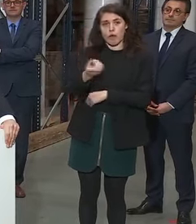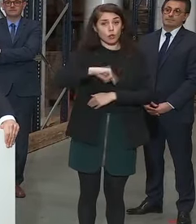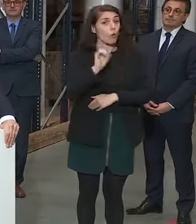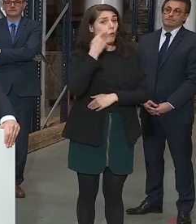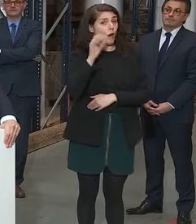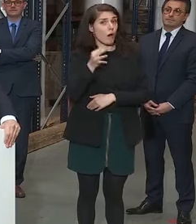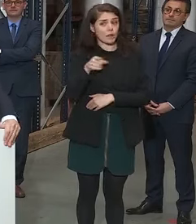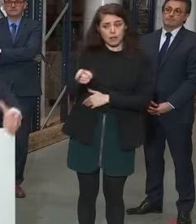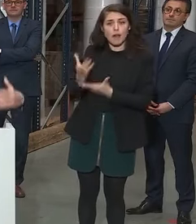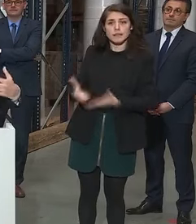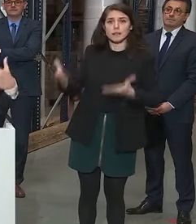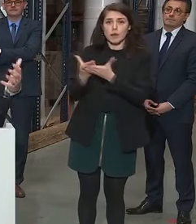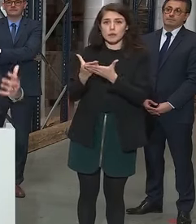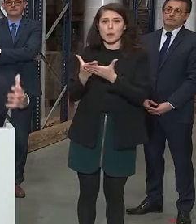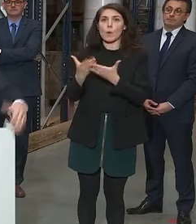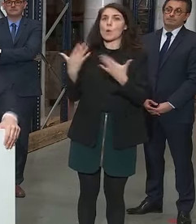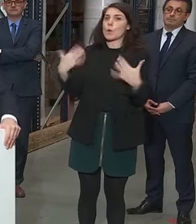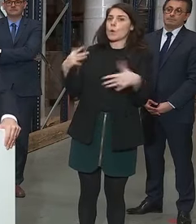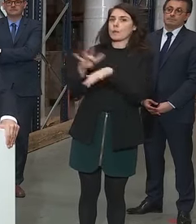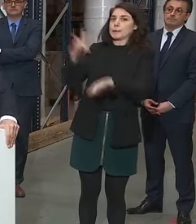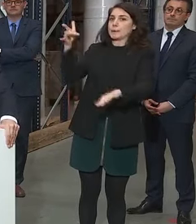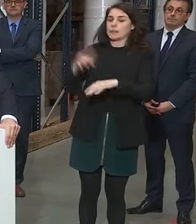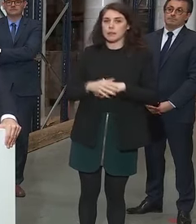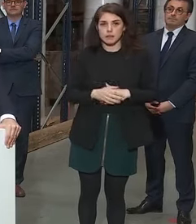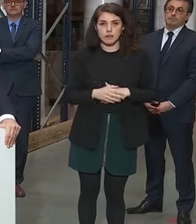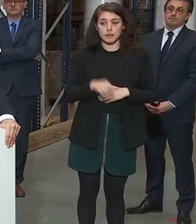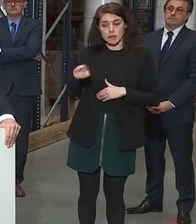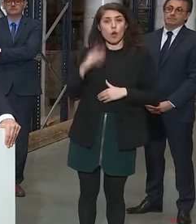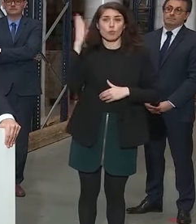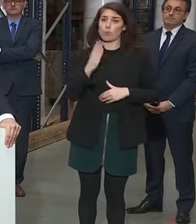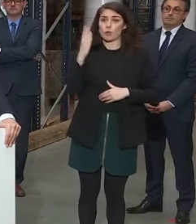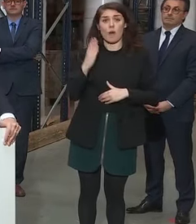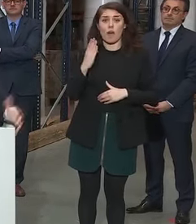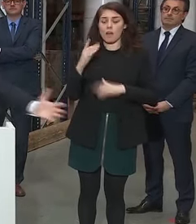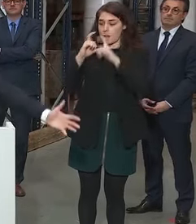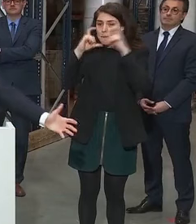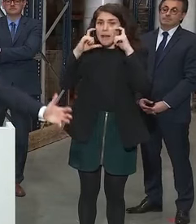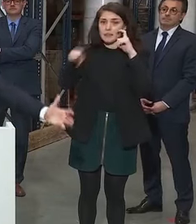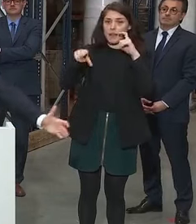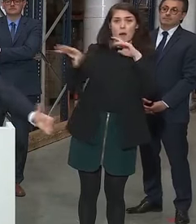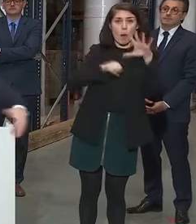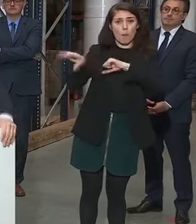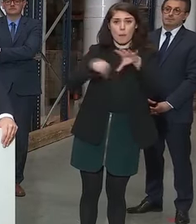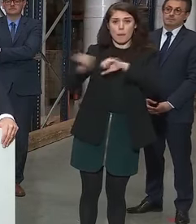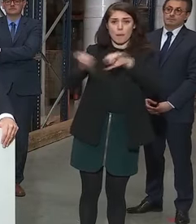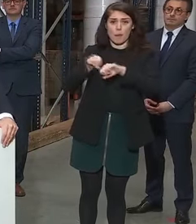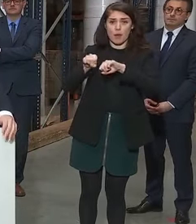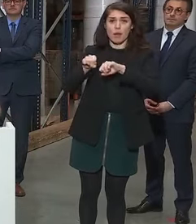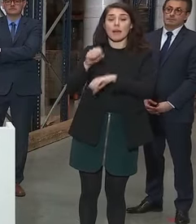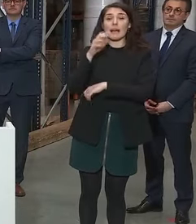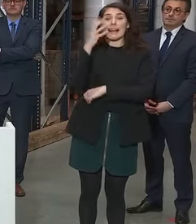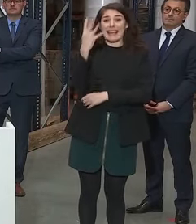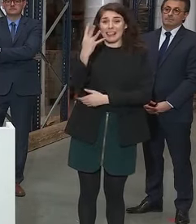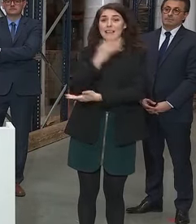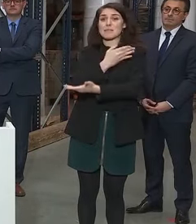rencontrées sont liées à la très forte augmentation de la consommation que nous avons de ces masques. Nous sommes passés de 4 millions par